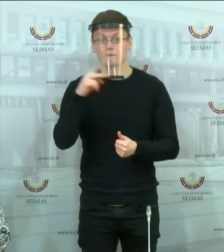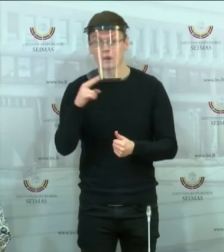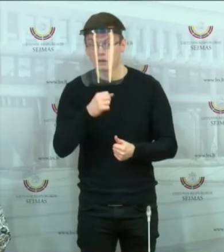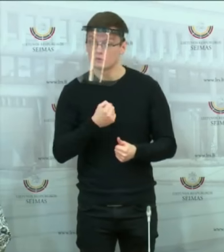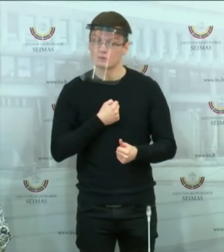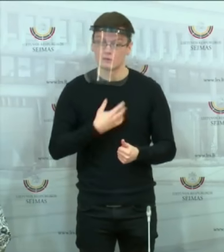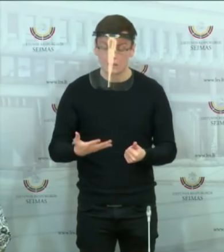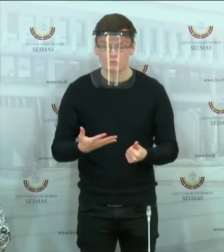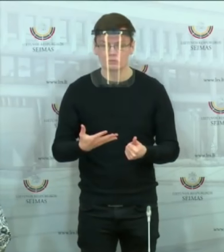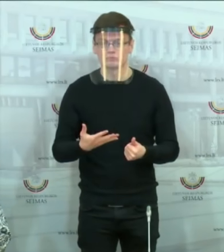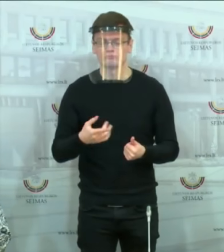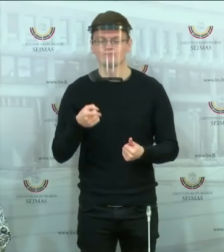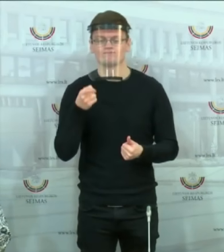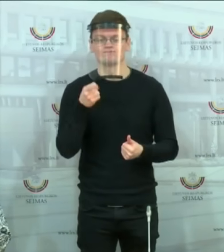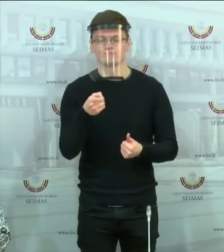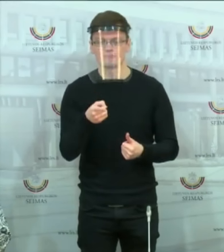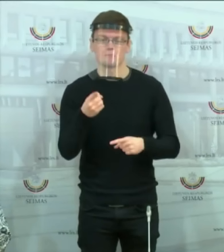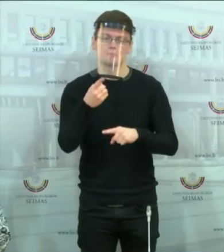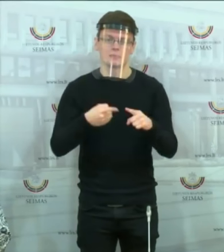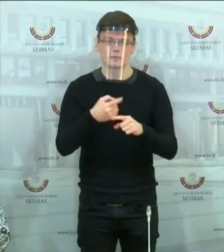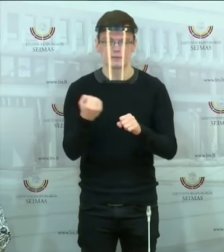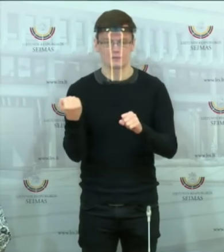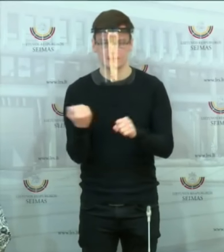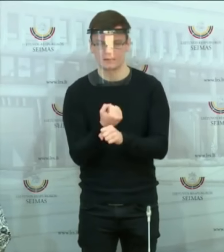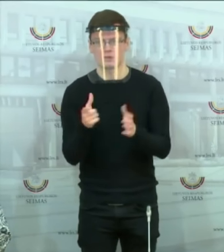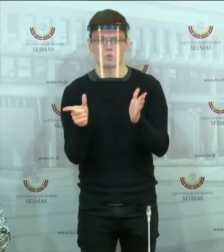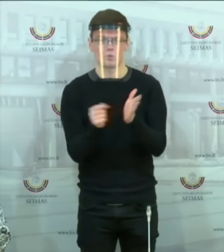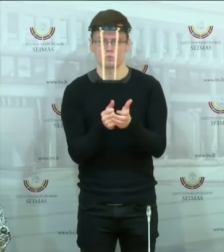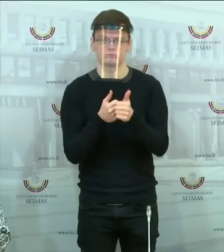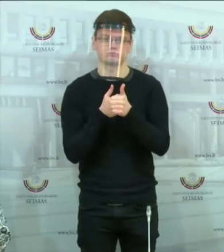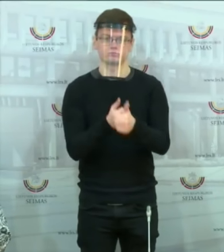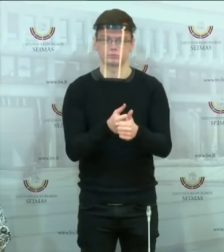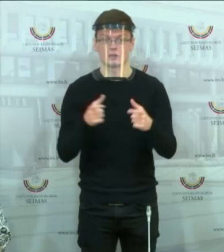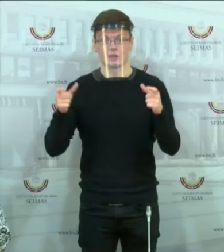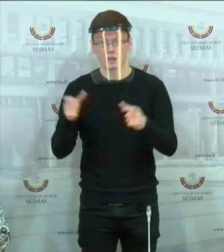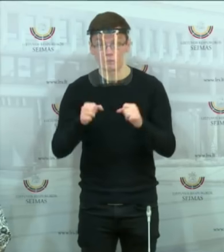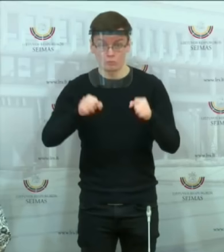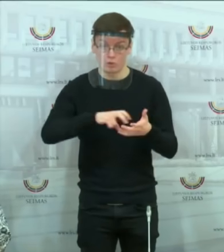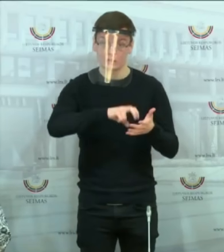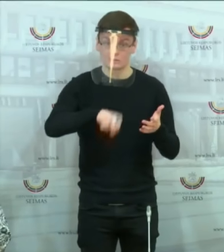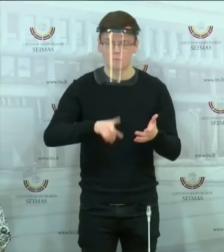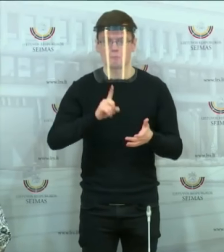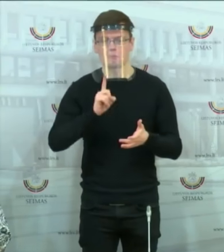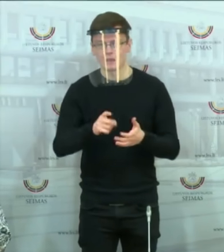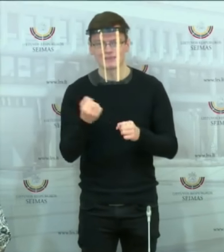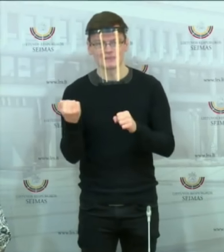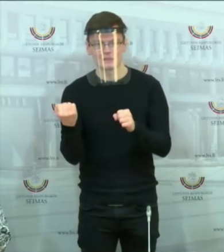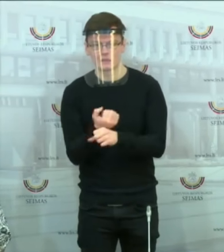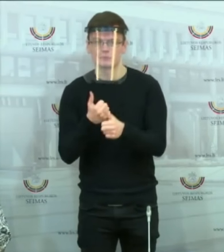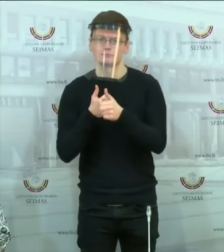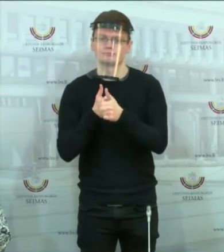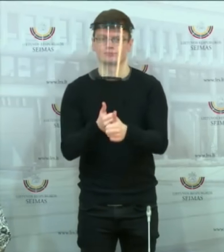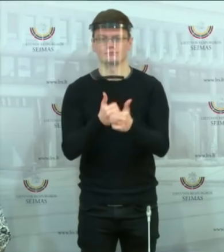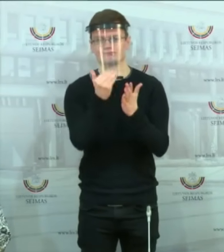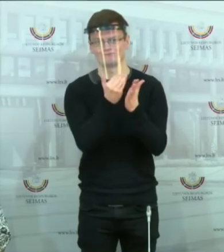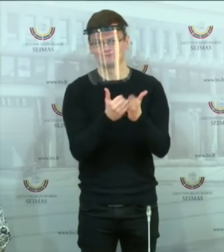vakciną, tam tikrų priemonių, nepaisant to, kad karantinas pats kaip priemonė gali būti atšaukta, vis tiek turėsim laikytis.